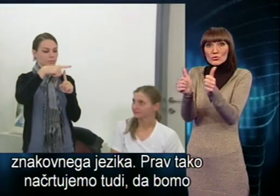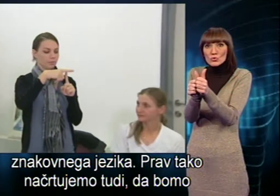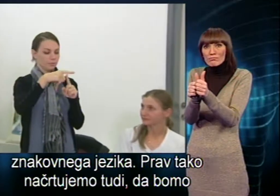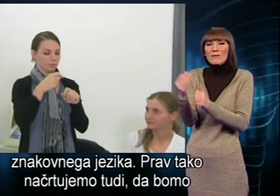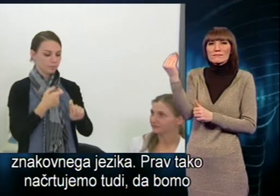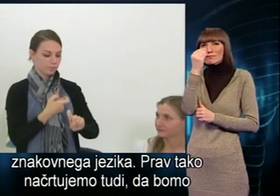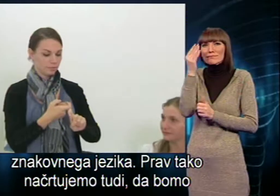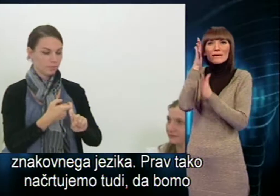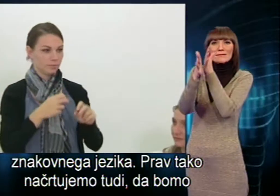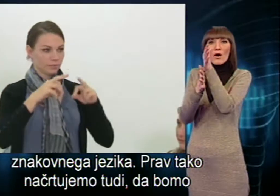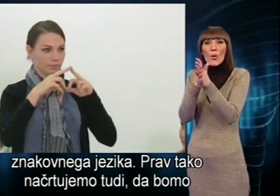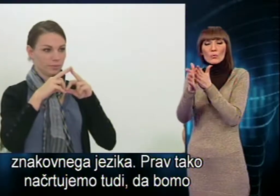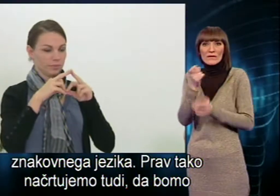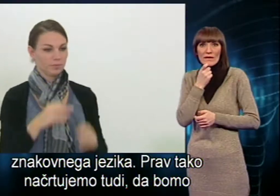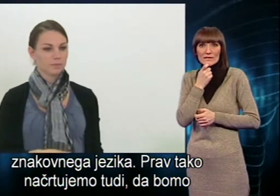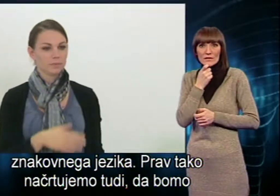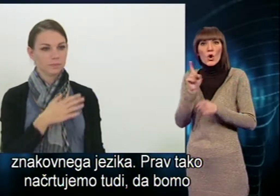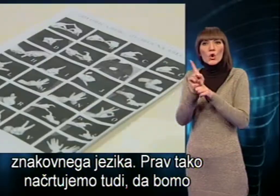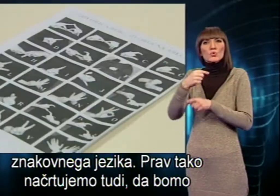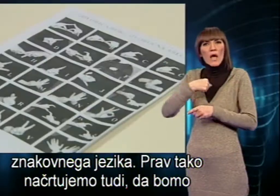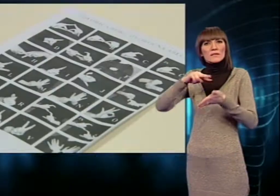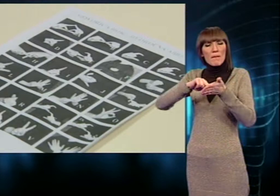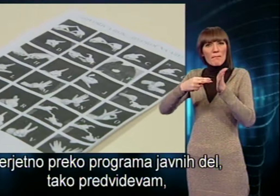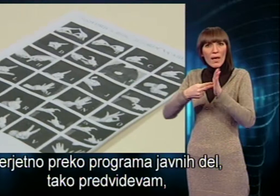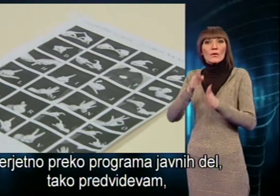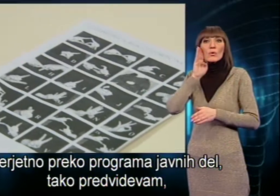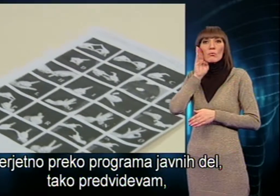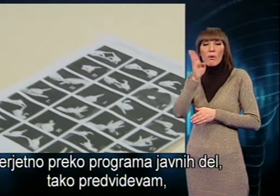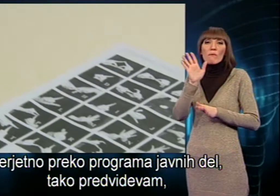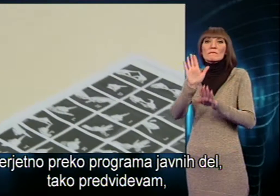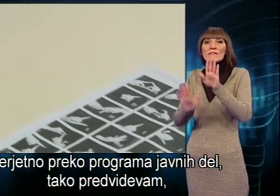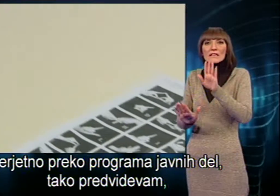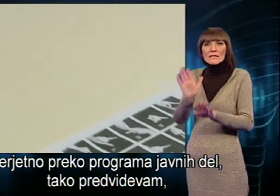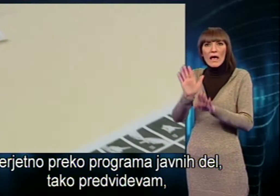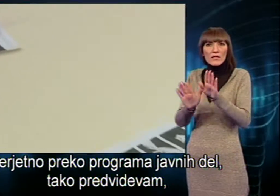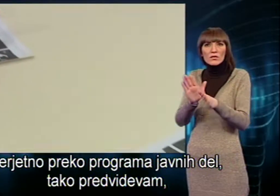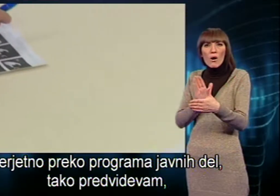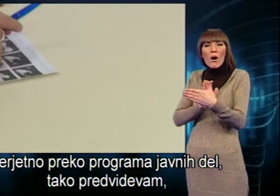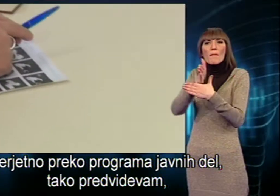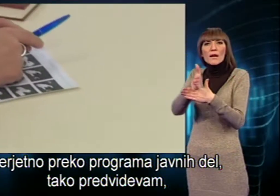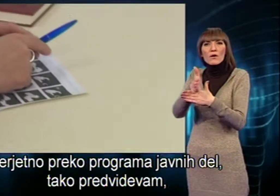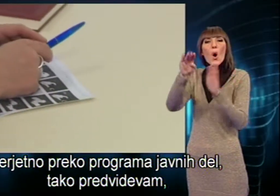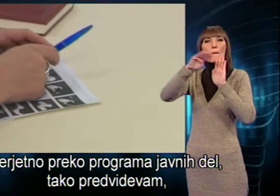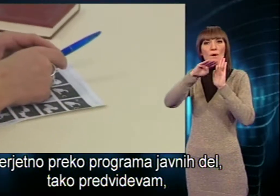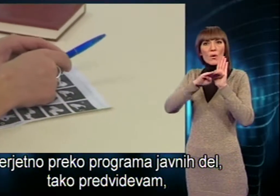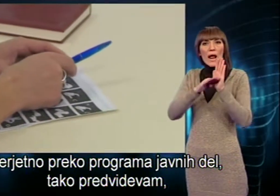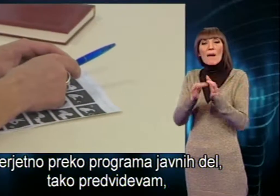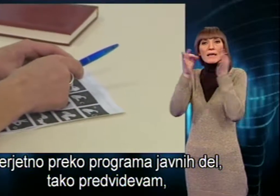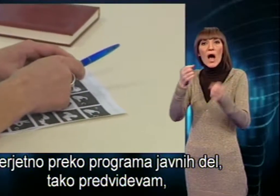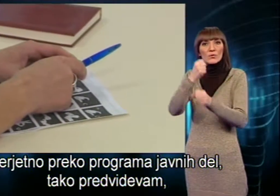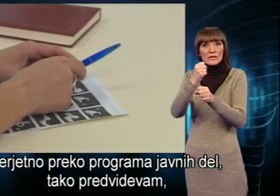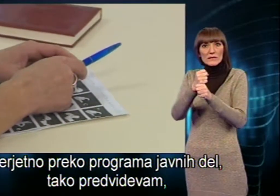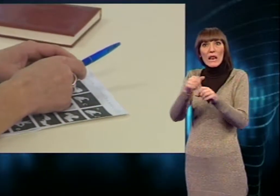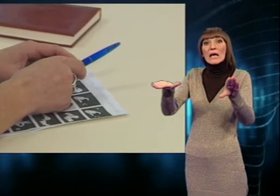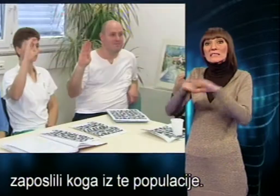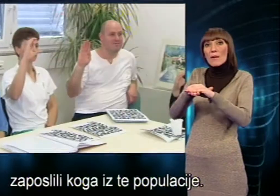znakovnega jezika. Prav tako načrtujemo tudi, da bomo verjetno preko programa javnih del, tako predvidevam,